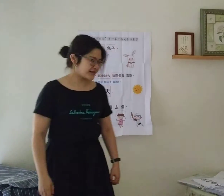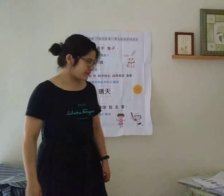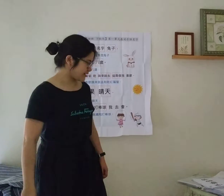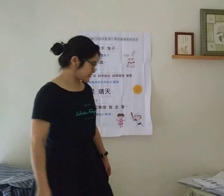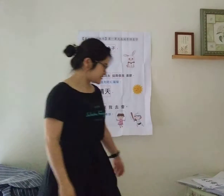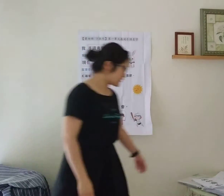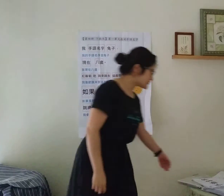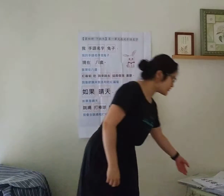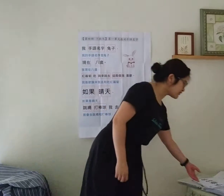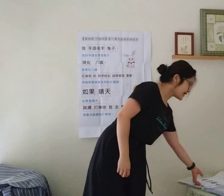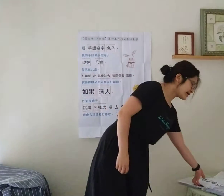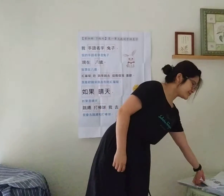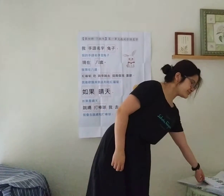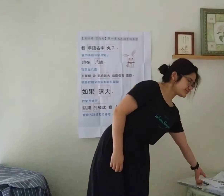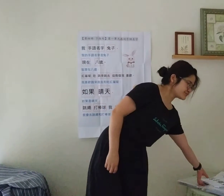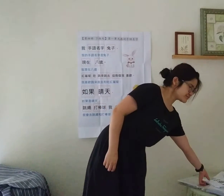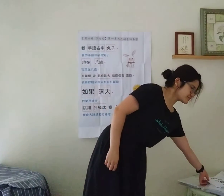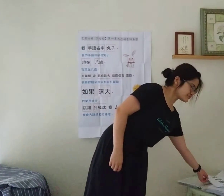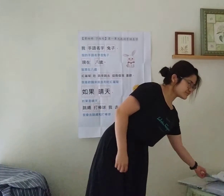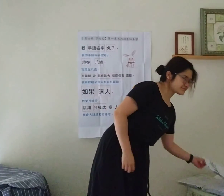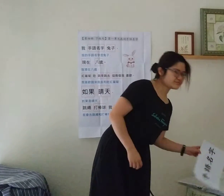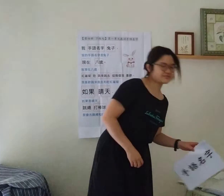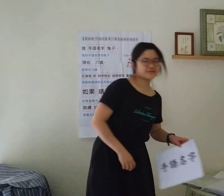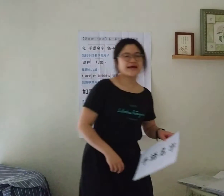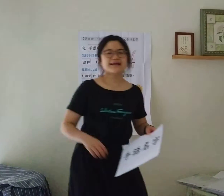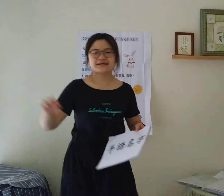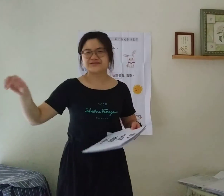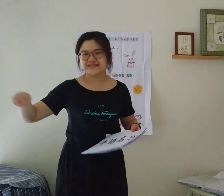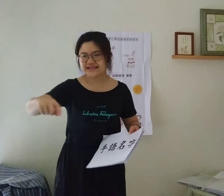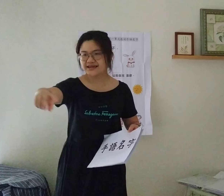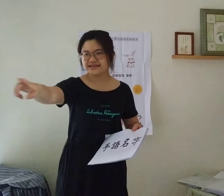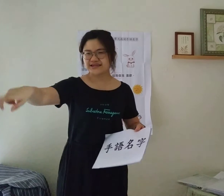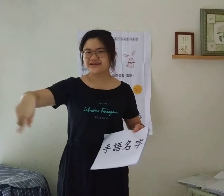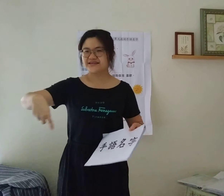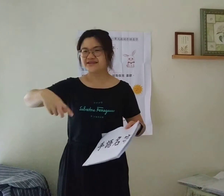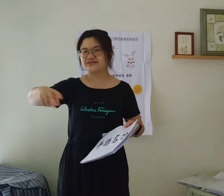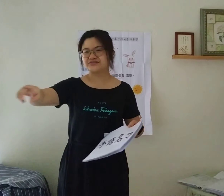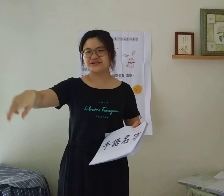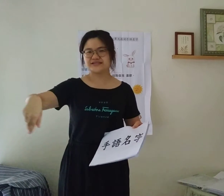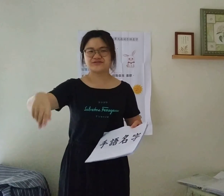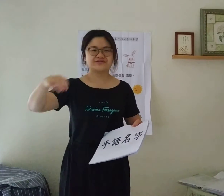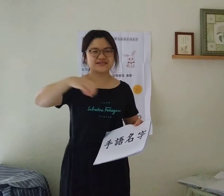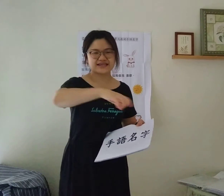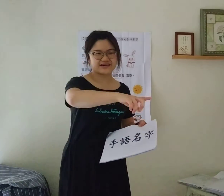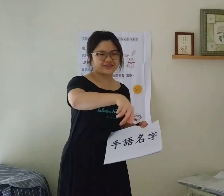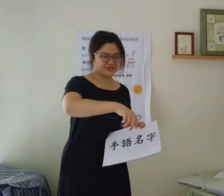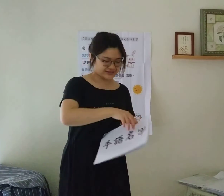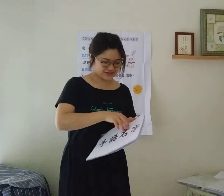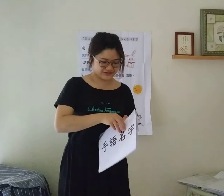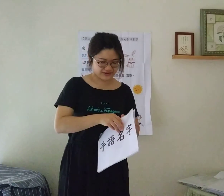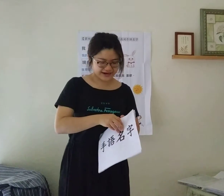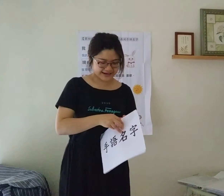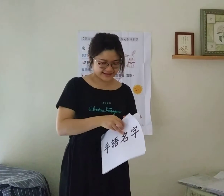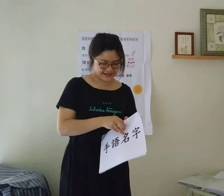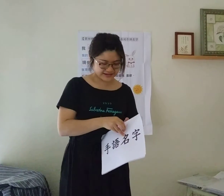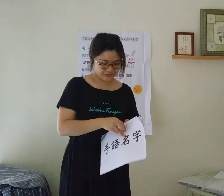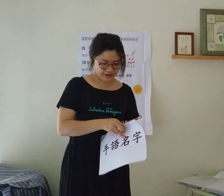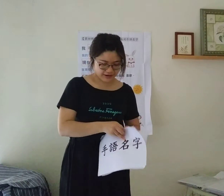我们来抽抽看，那就这三个小同学一组，这三个同学一组哦。来，第一个我要考的